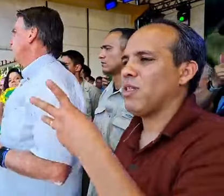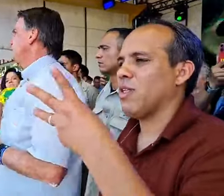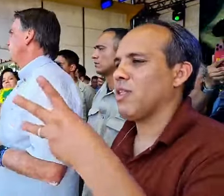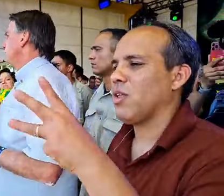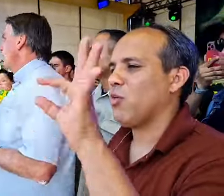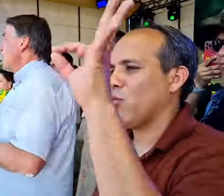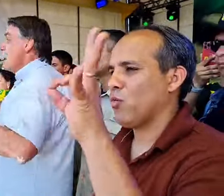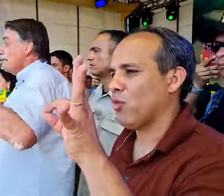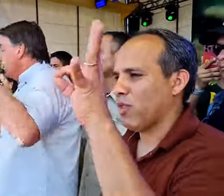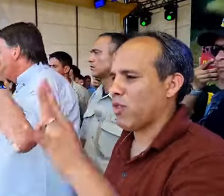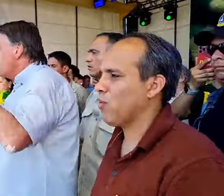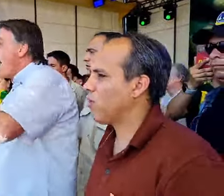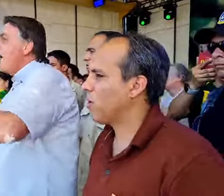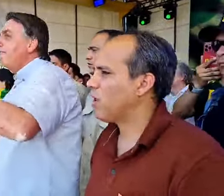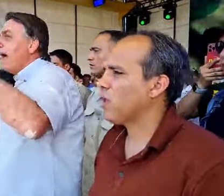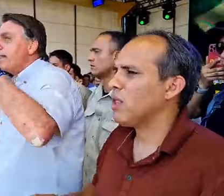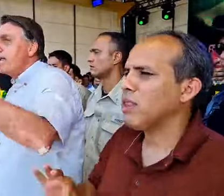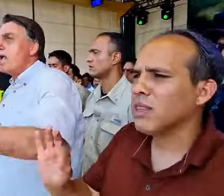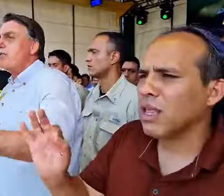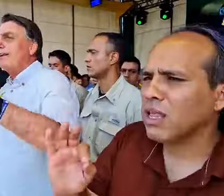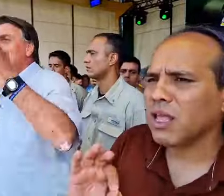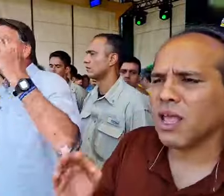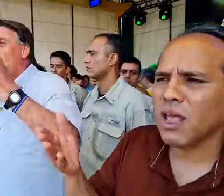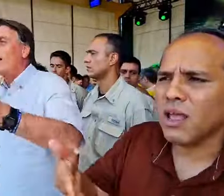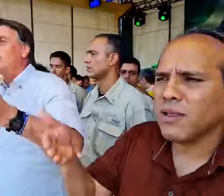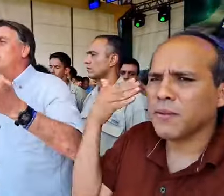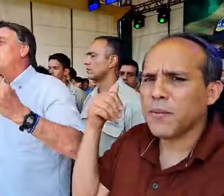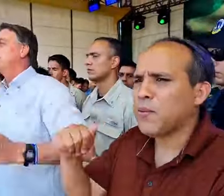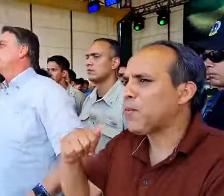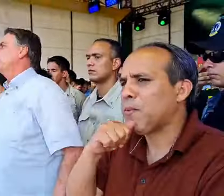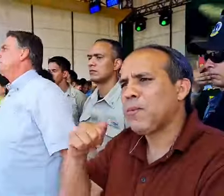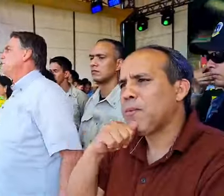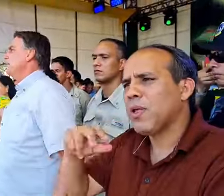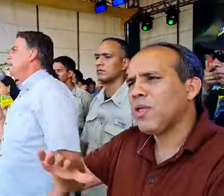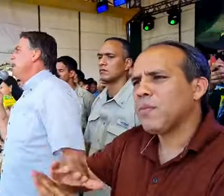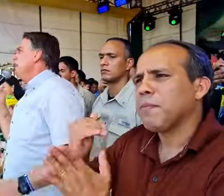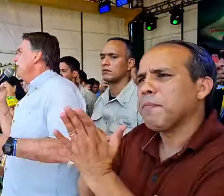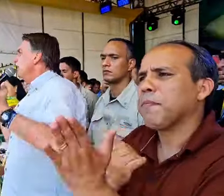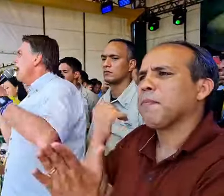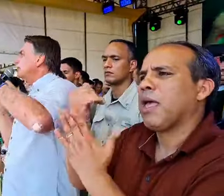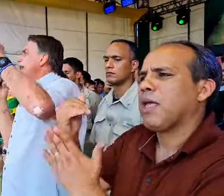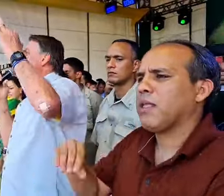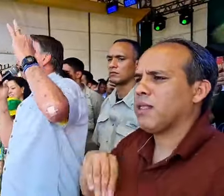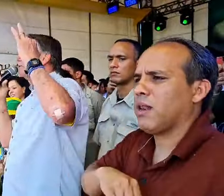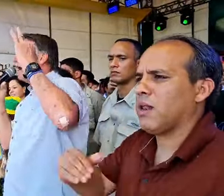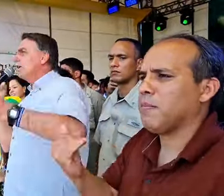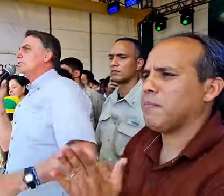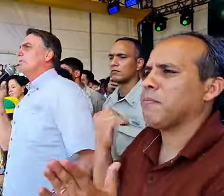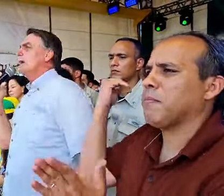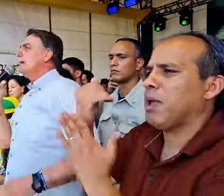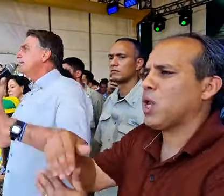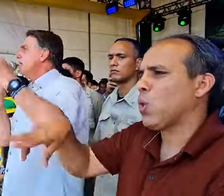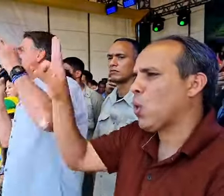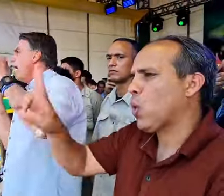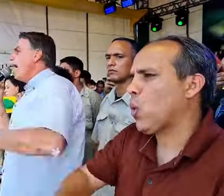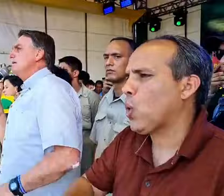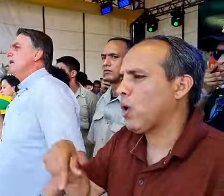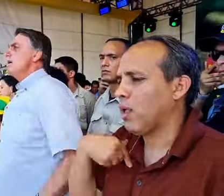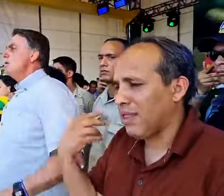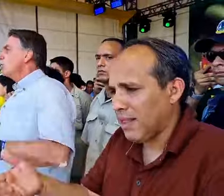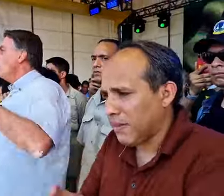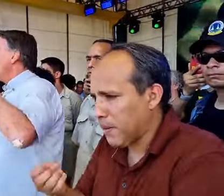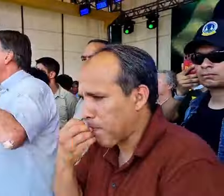33%. Ninguém fez isso na história do Brasil. Ninguém tratou tanto e tão